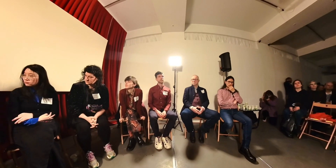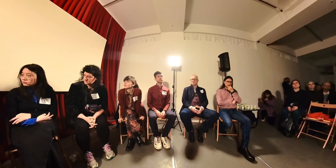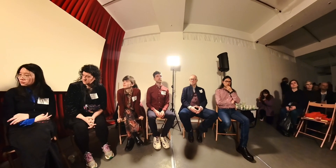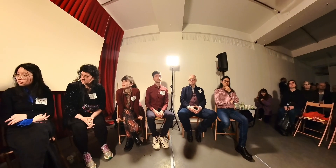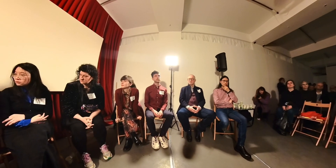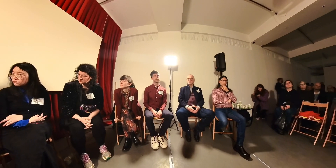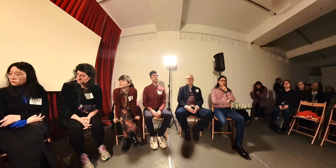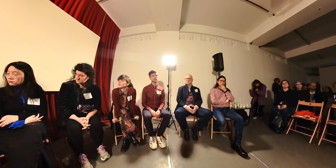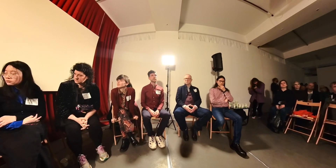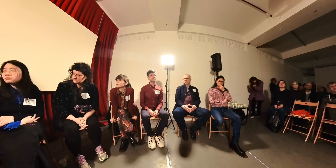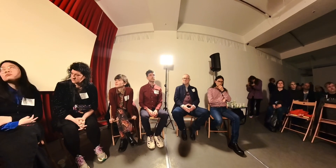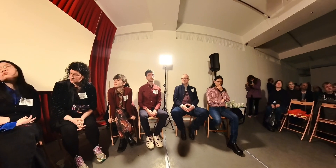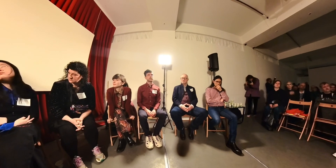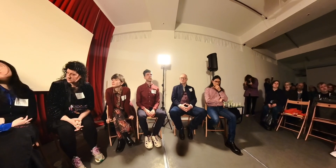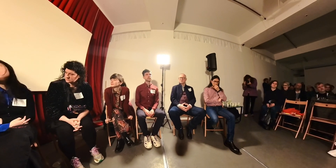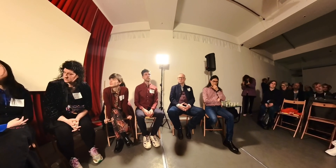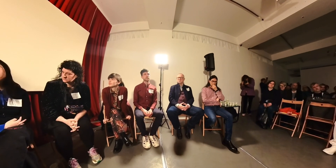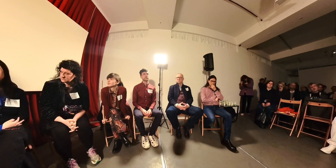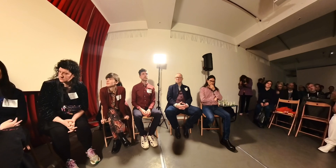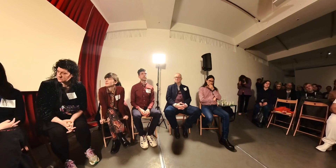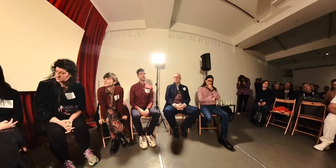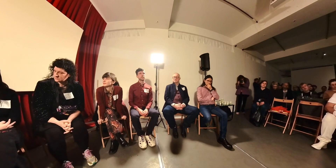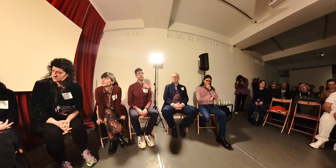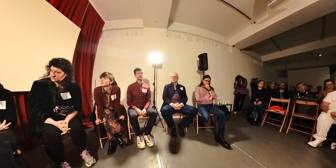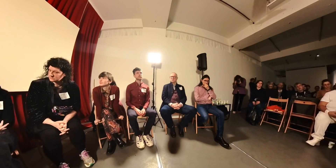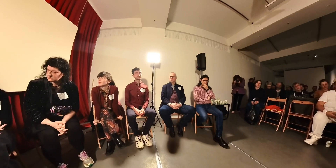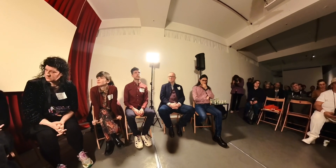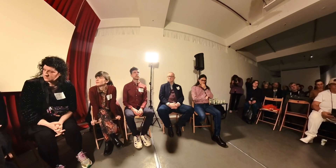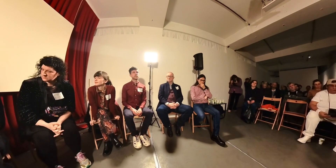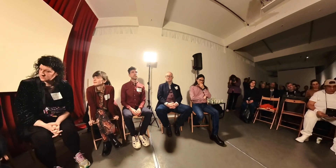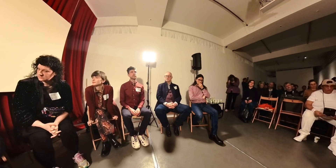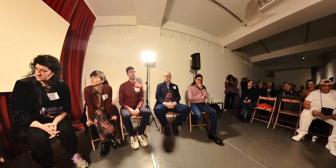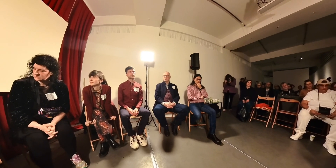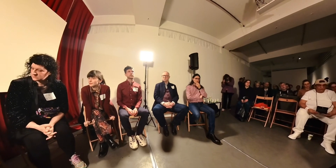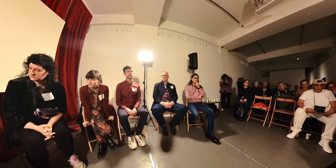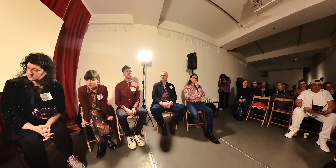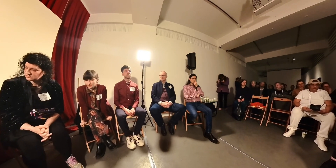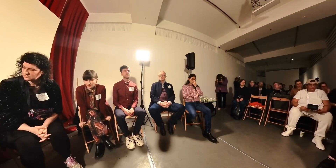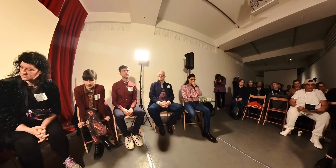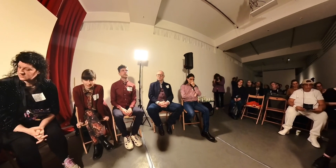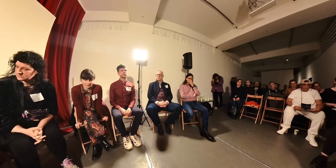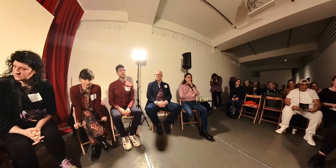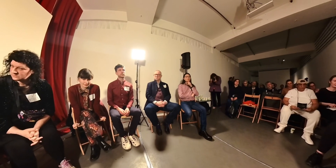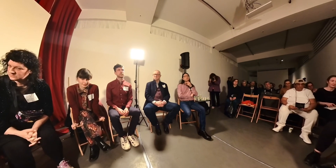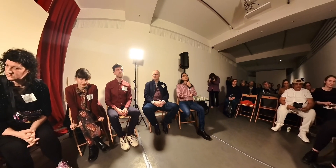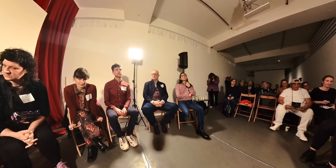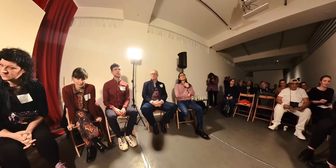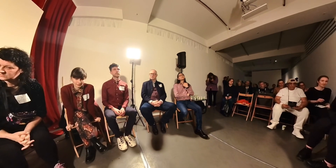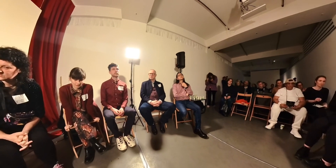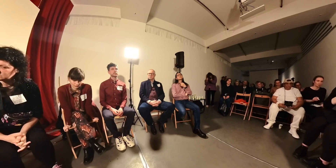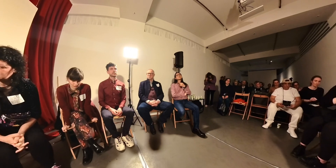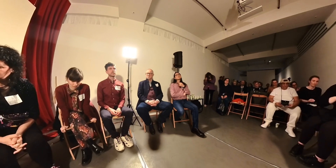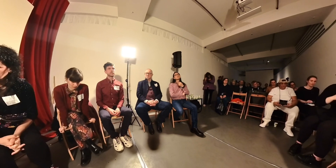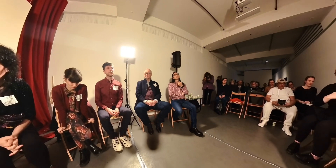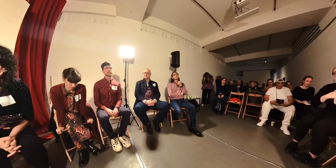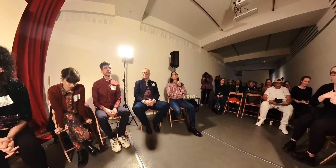díla. A zároveň tím můžeme přenést a vyjádřit vlastní zkušenost, tak,